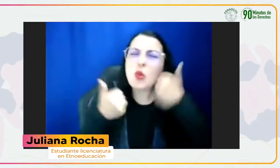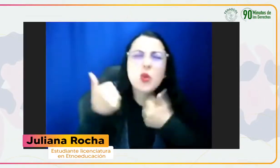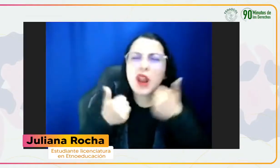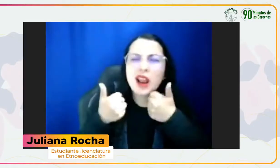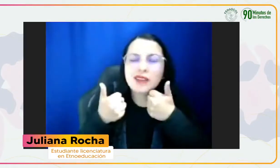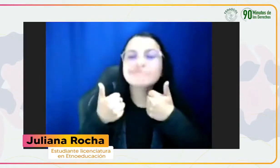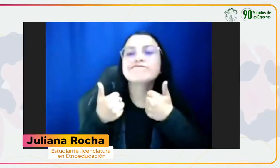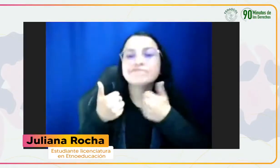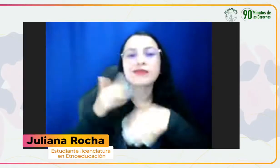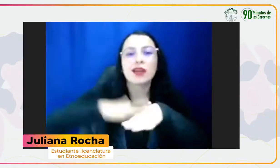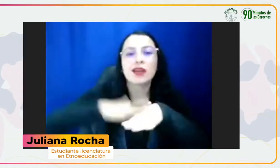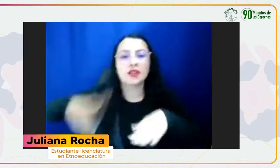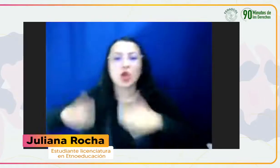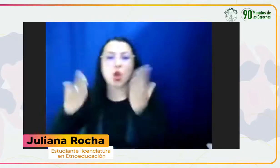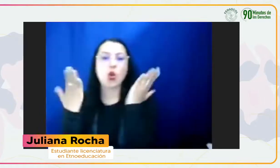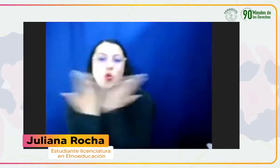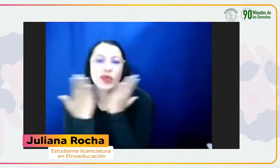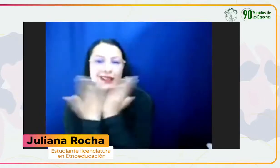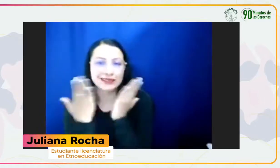sensibilización. ¿En qué sentido?